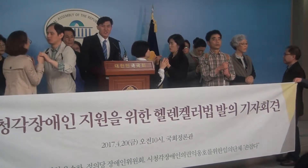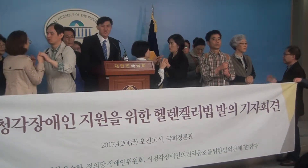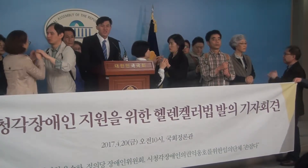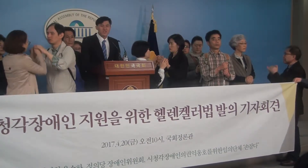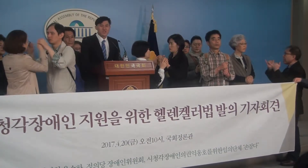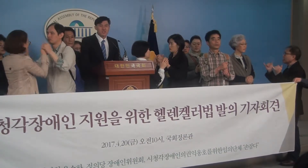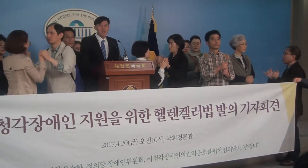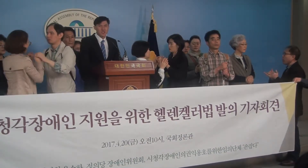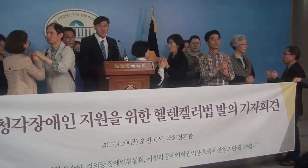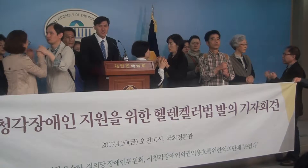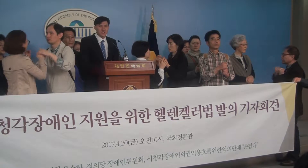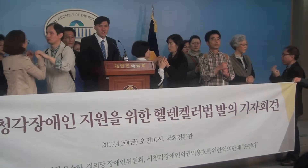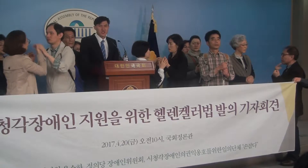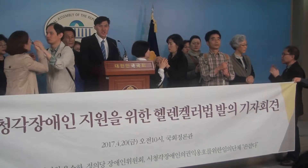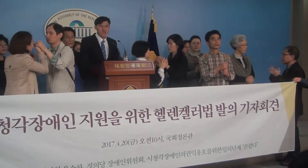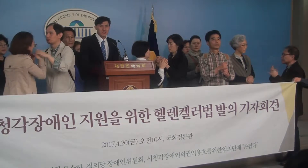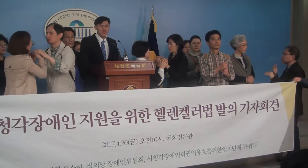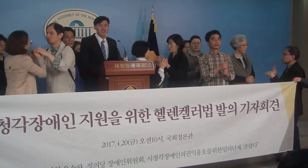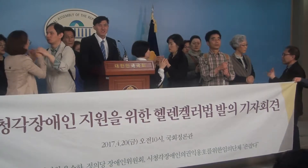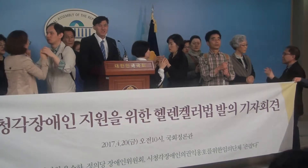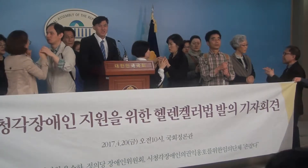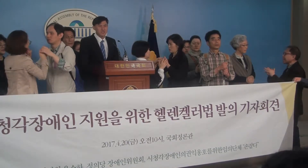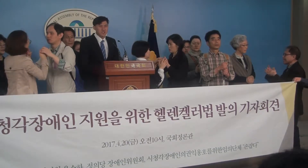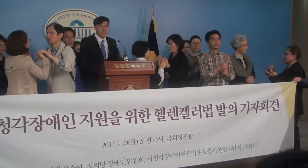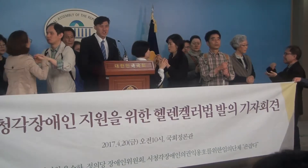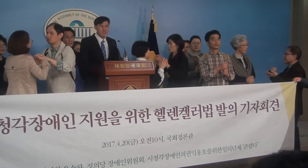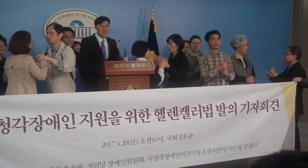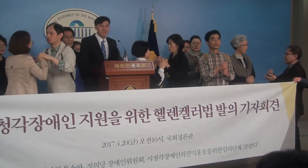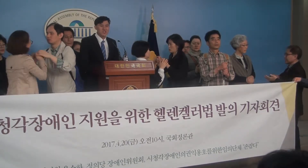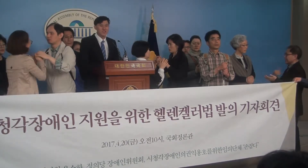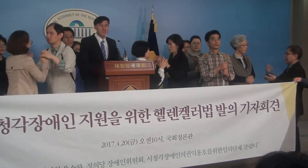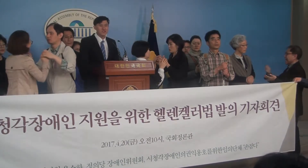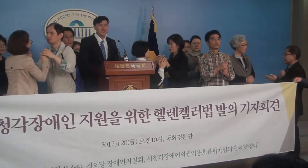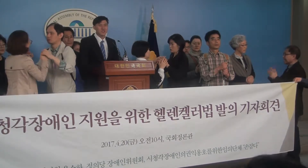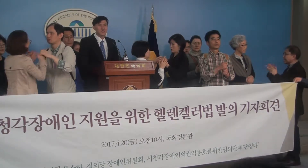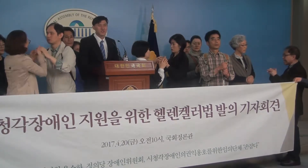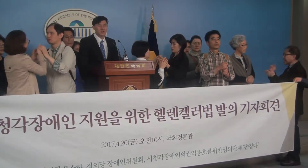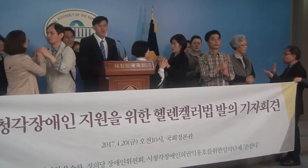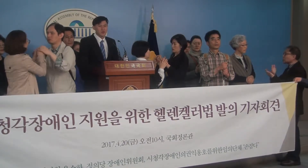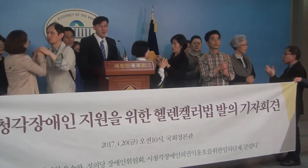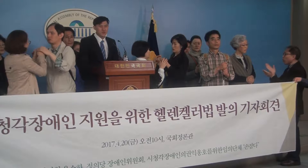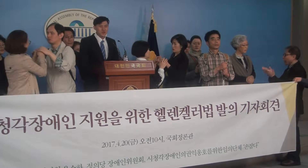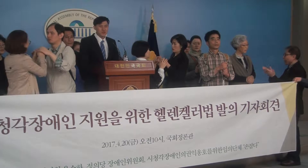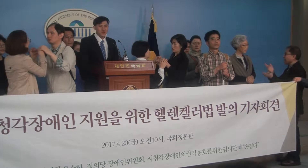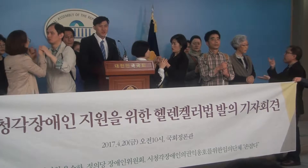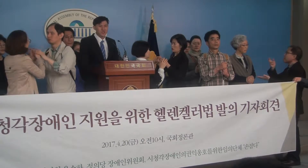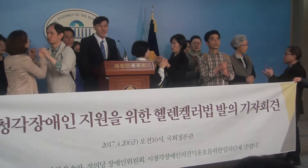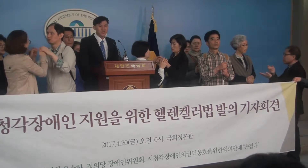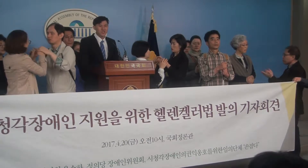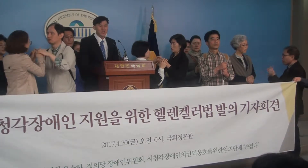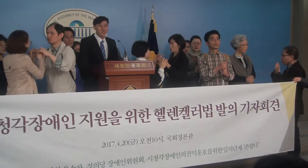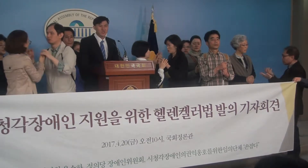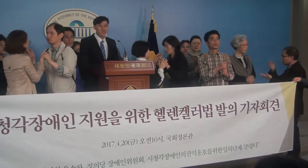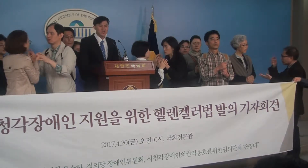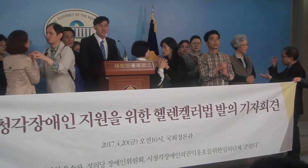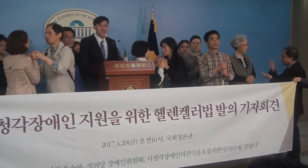사회적 약자로서, 사회적 약자 중에서 장애인으로서 자신이 갖고 있는 장애 유형이 법적으로 정의되어